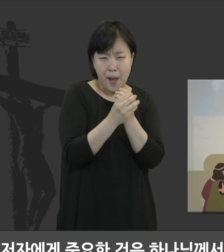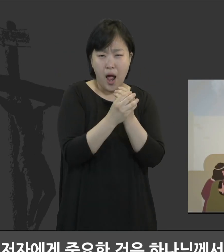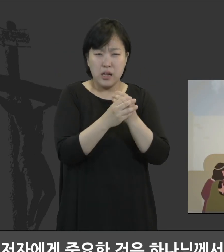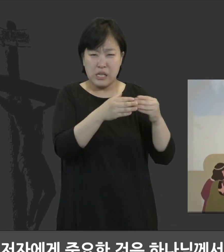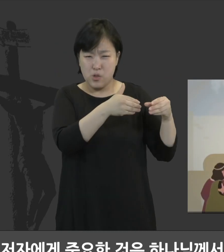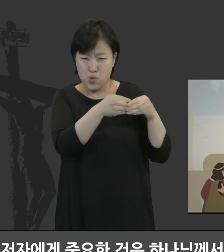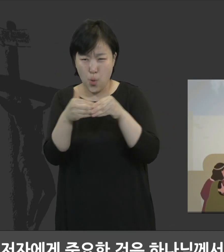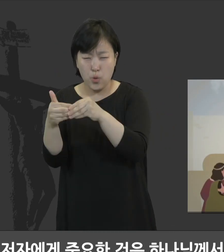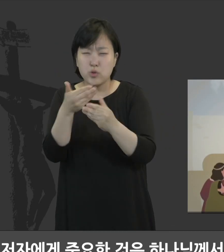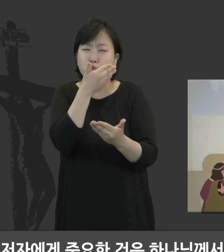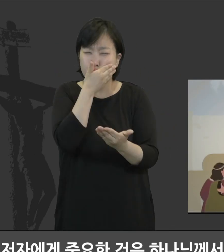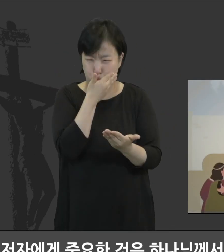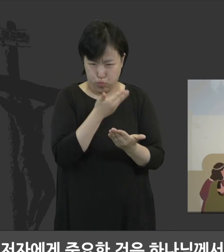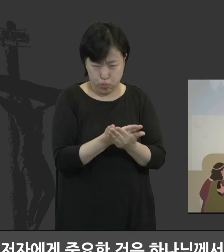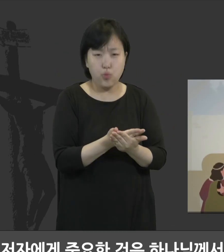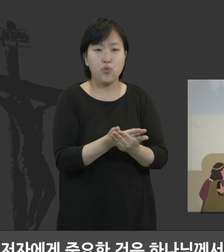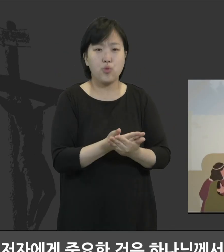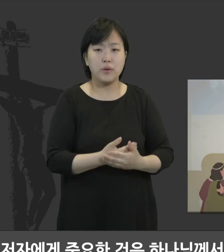인도하셨다는 사실이었습니다.